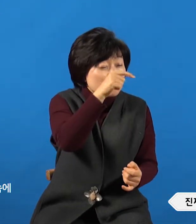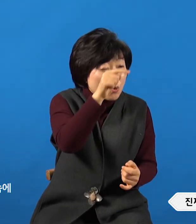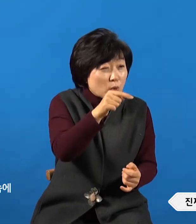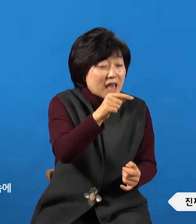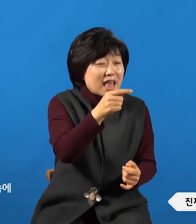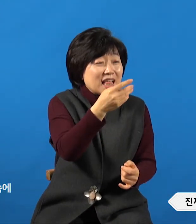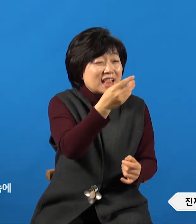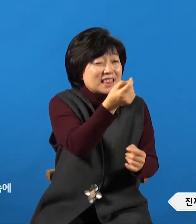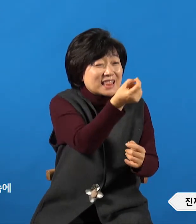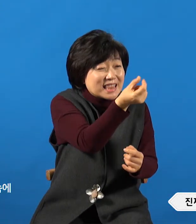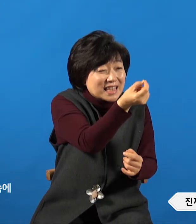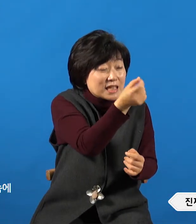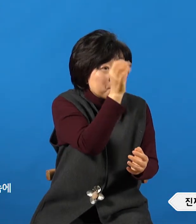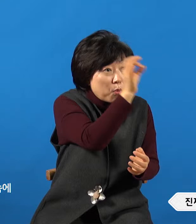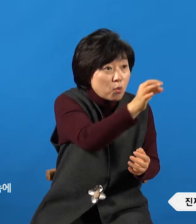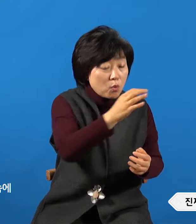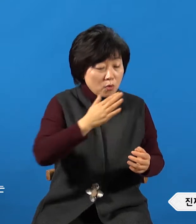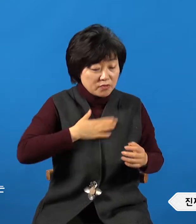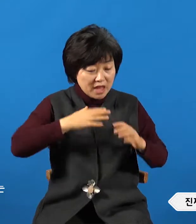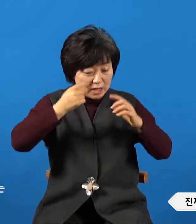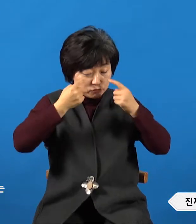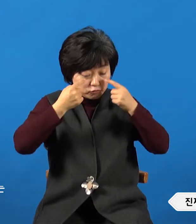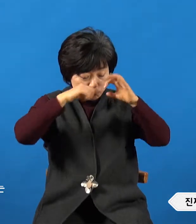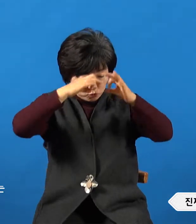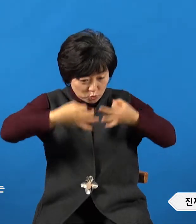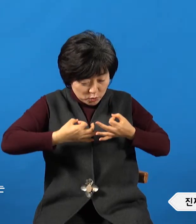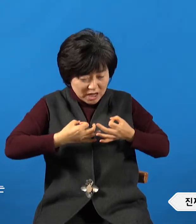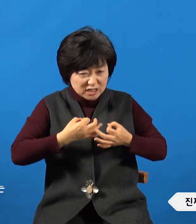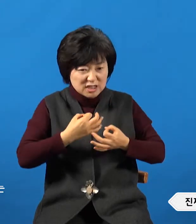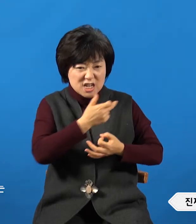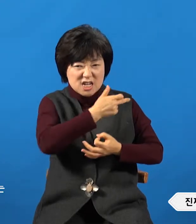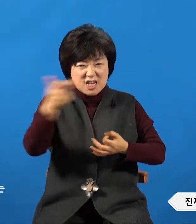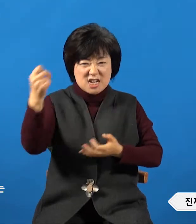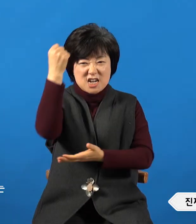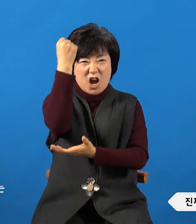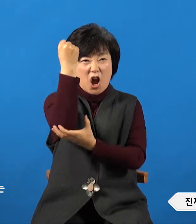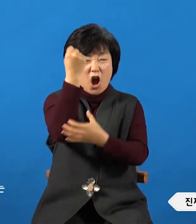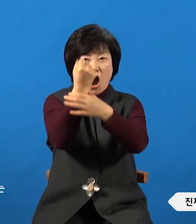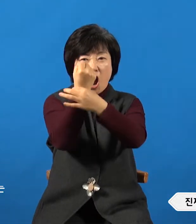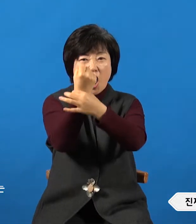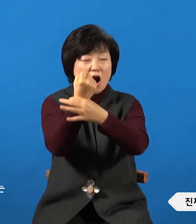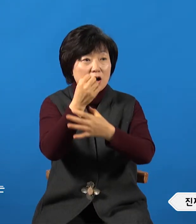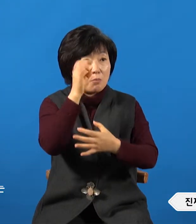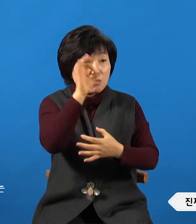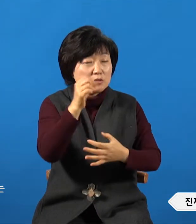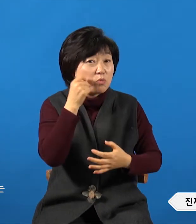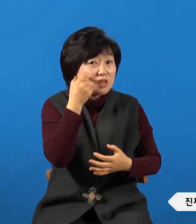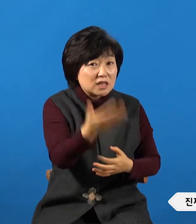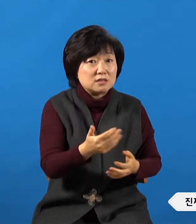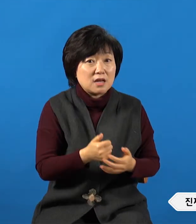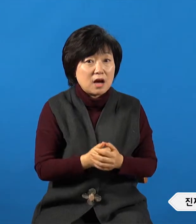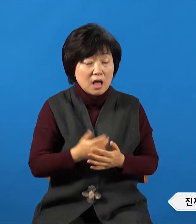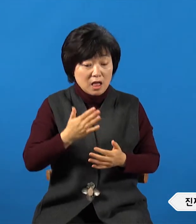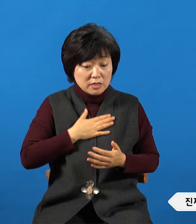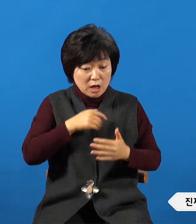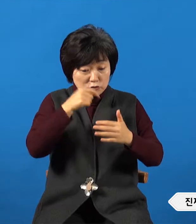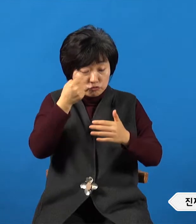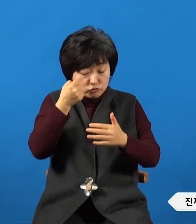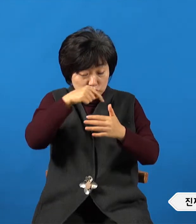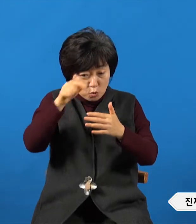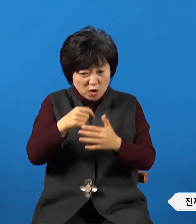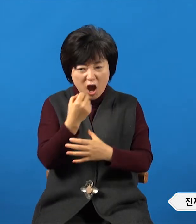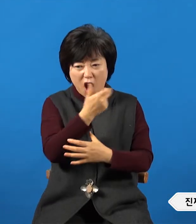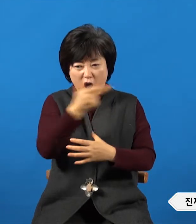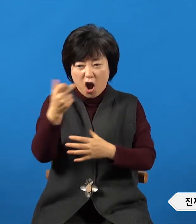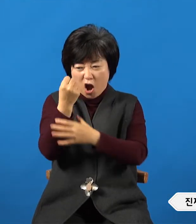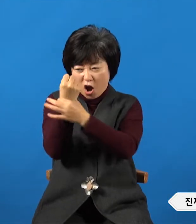형제의 눈 속에 있는 티는 보고 내 눈 속에 있는 들보는 깨닫지 못하느냐. 보라, 내 눈 속에 들보가 있는데 어찌하여 형제에게